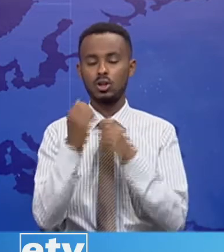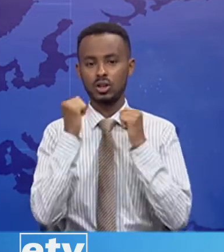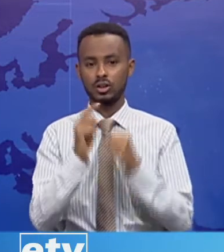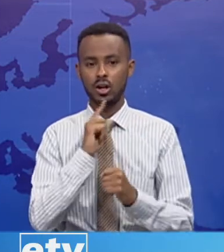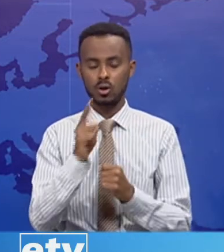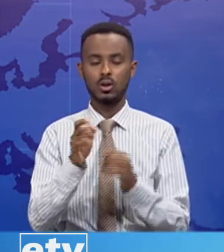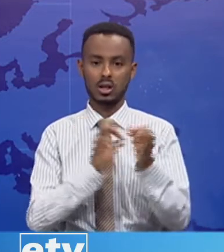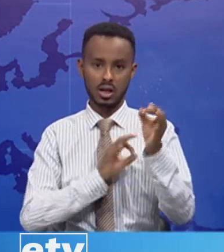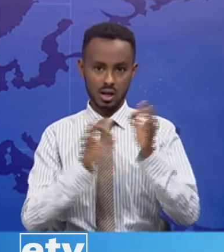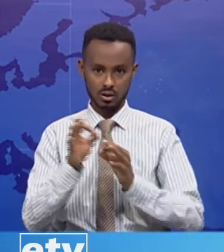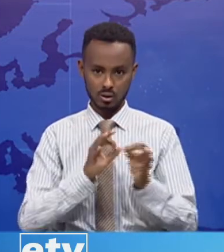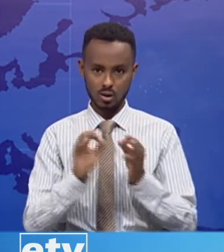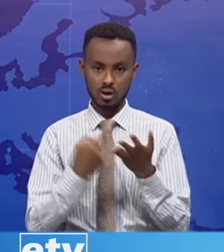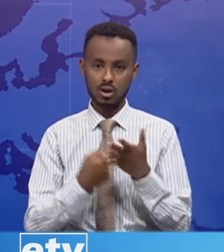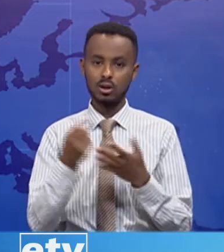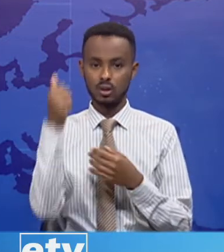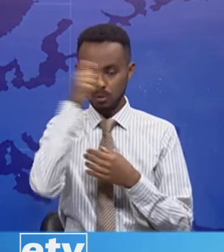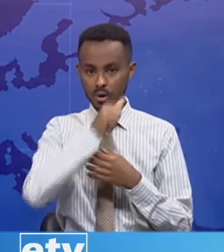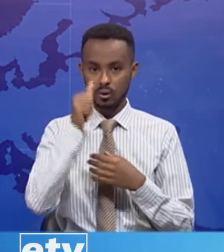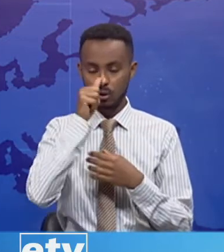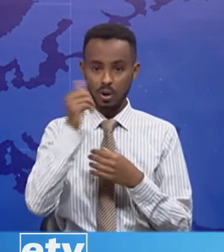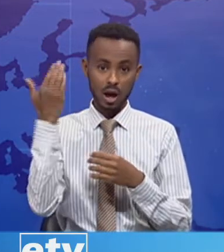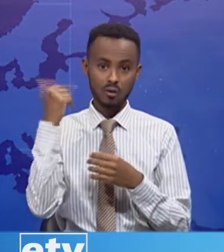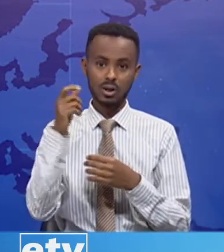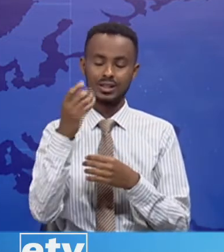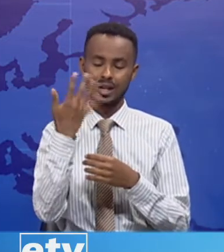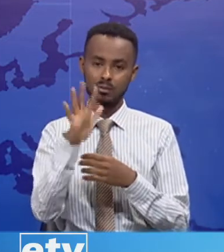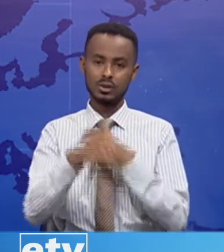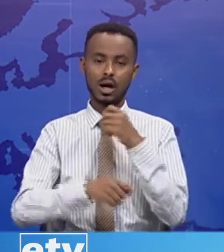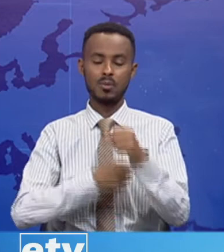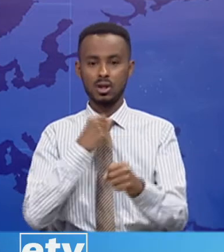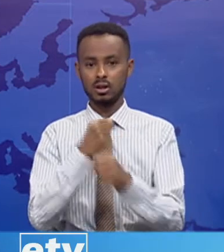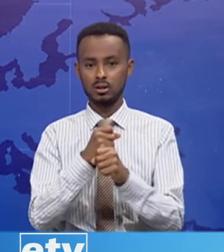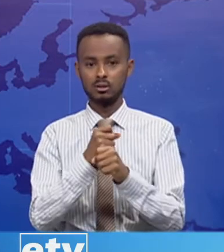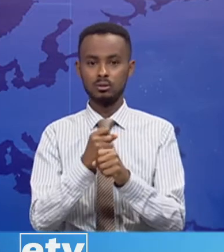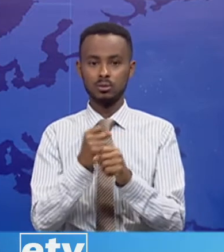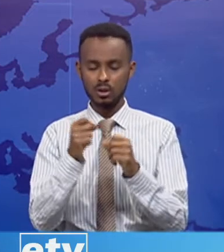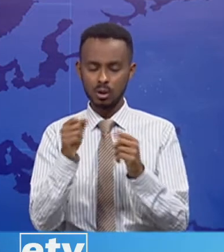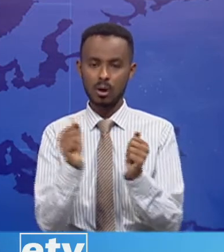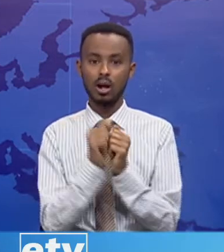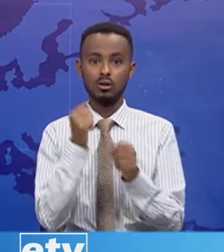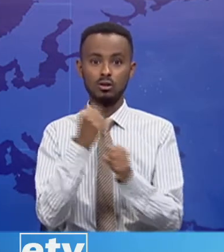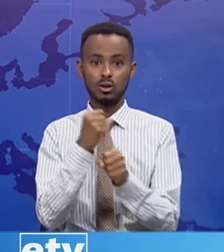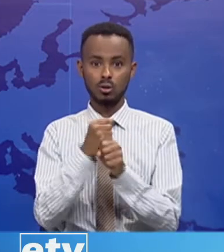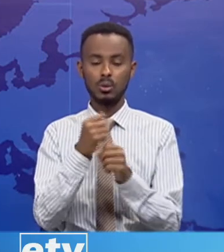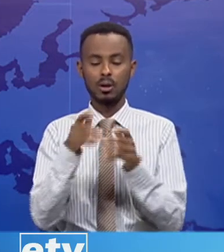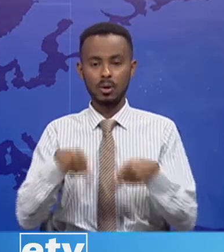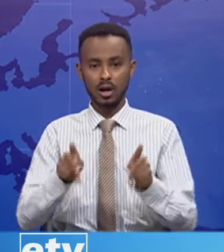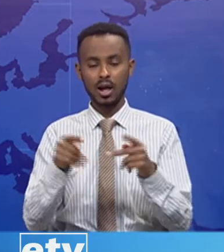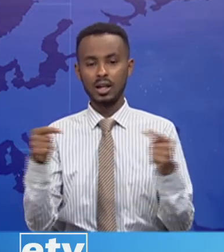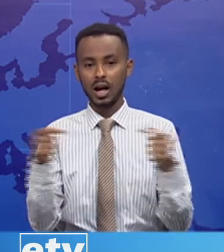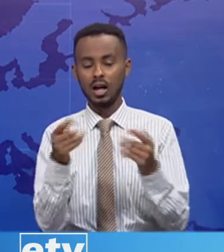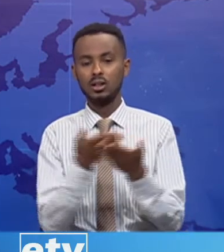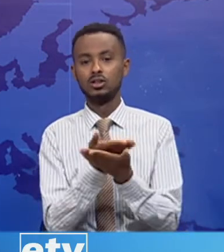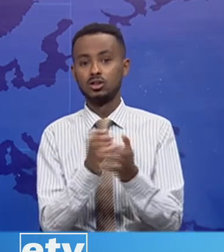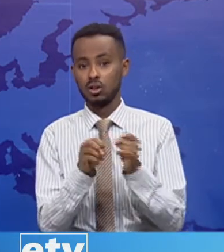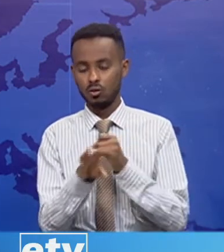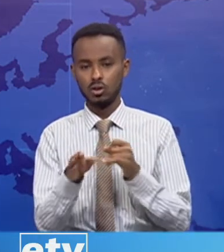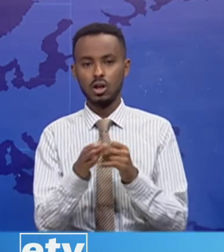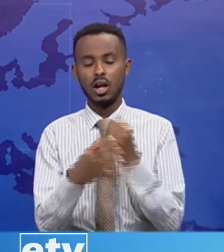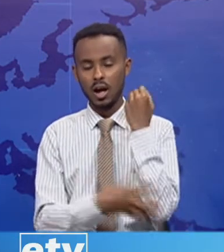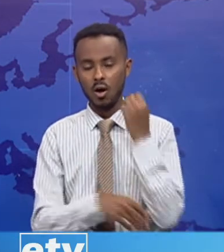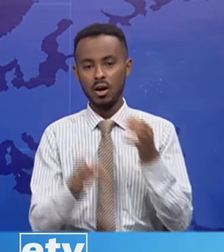ነው የተገለጸው። ይህ በኢትዮጵያ ላለፉት 15 ዓመታት በአራት ምዕራፎች በግብርናና ተያያዥ ዘርፎች